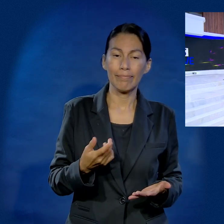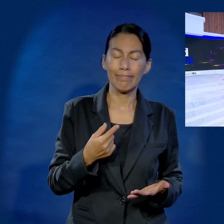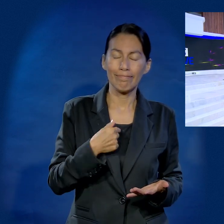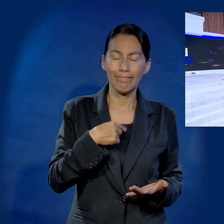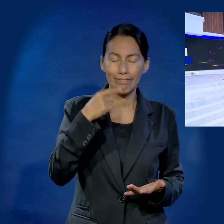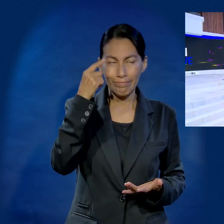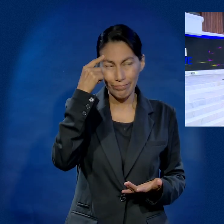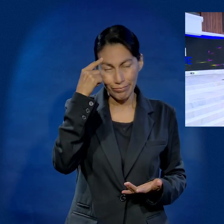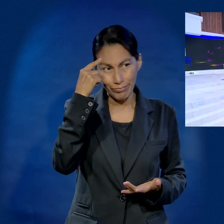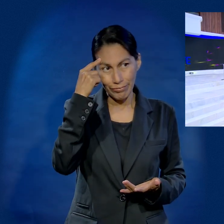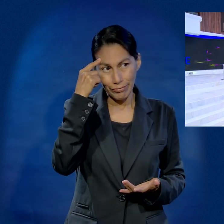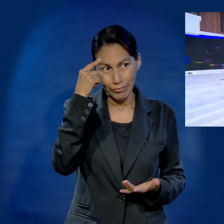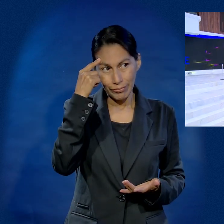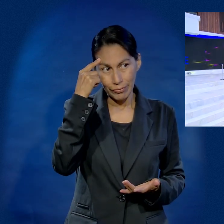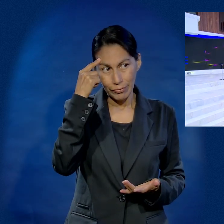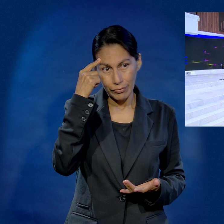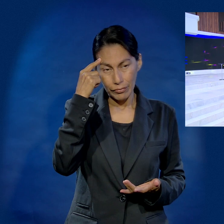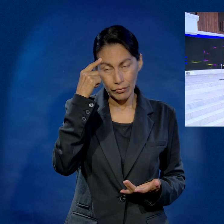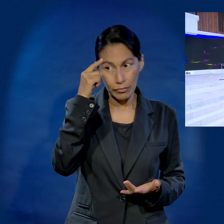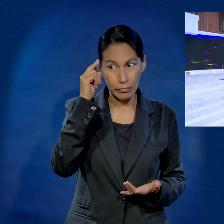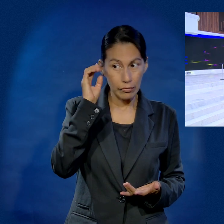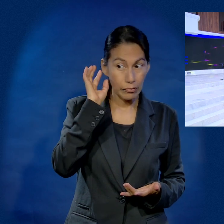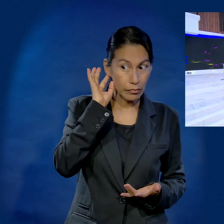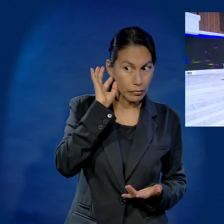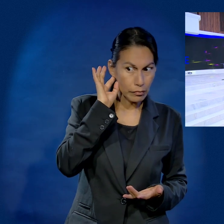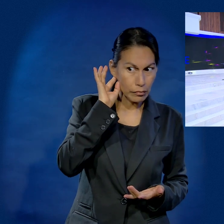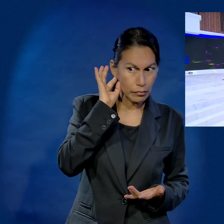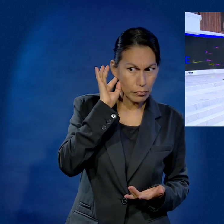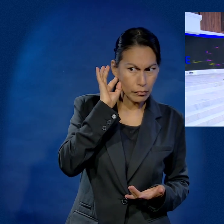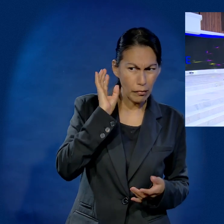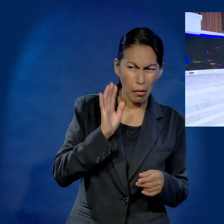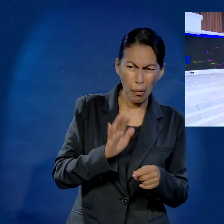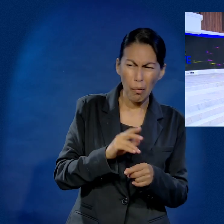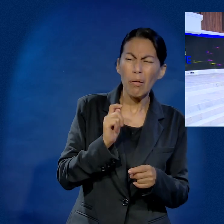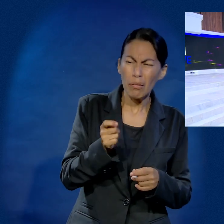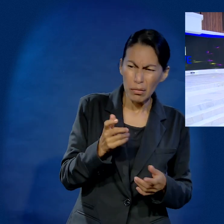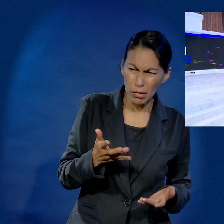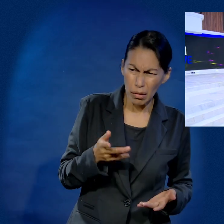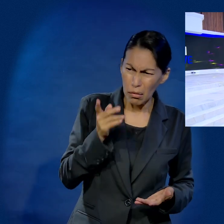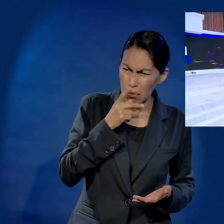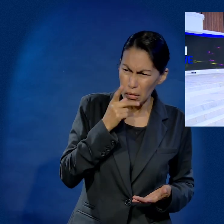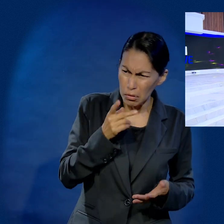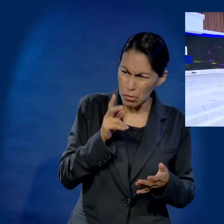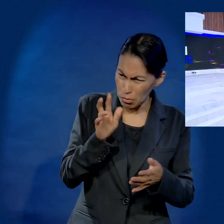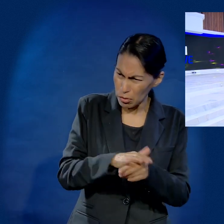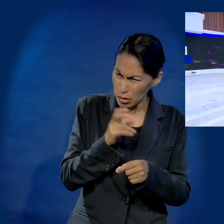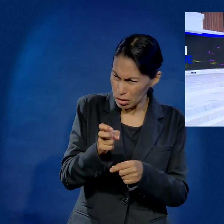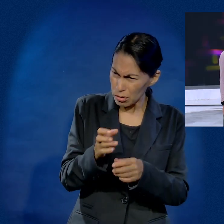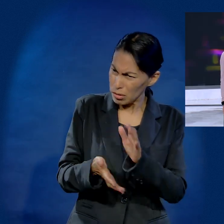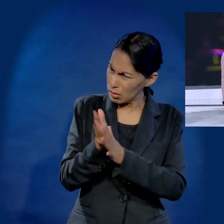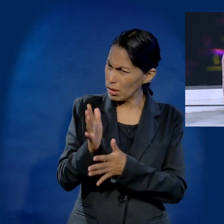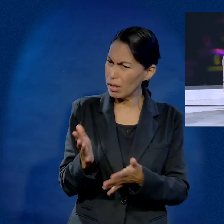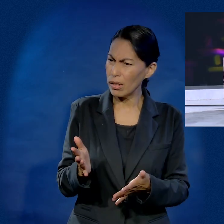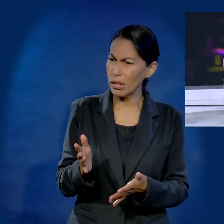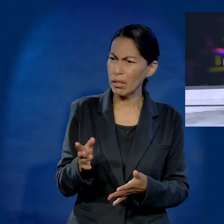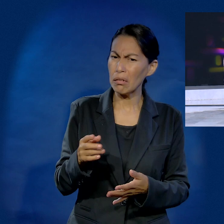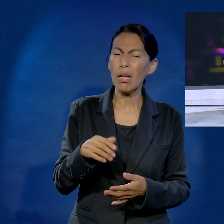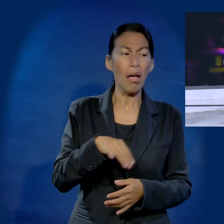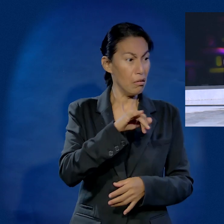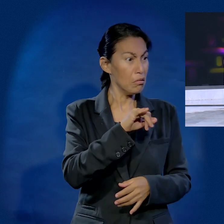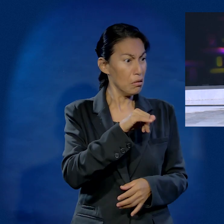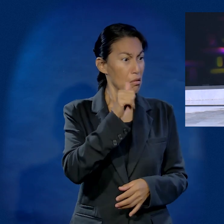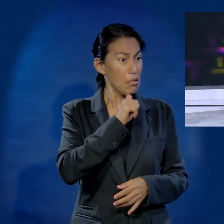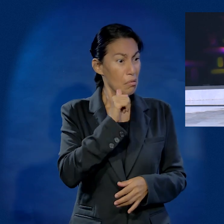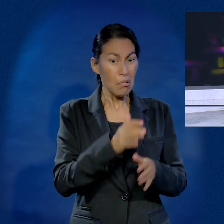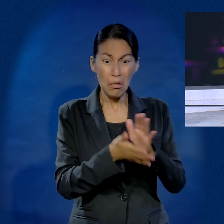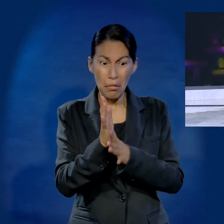pronto. Apenas estaba pensando cómo reaccionar y la escuché a ella decir, ¿cómo que porque es pastor se va? Sí, pues